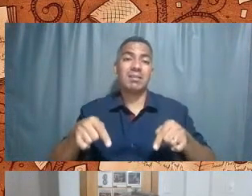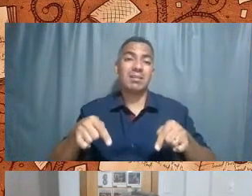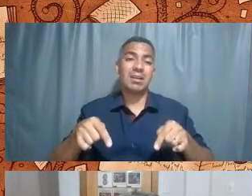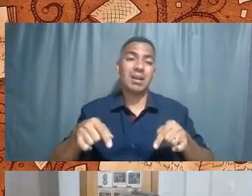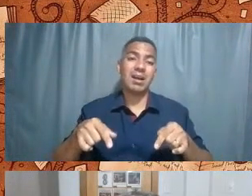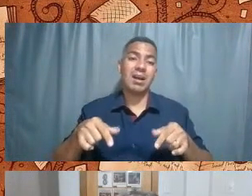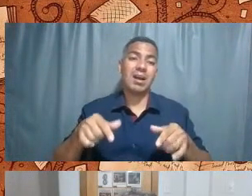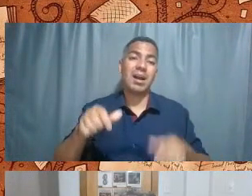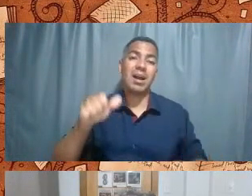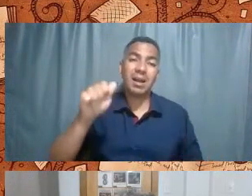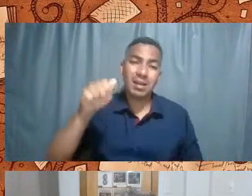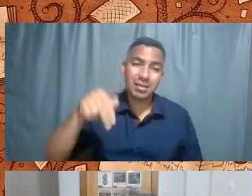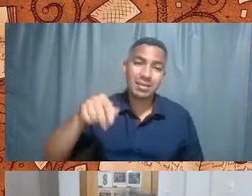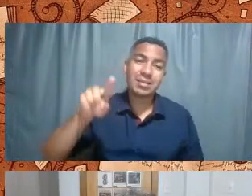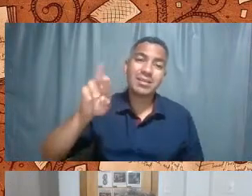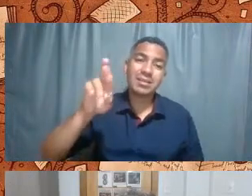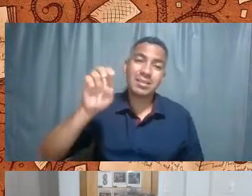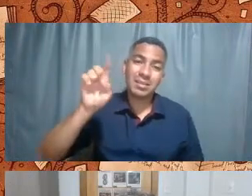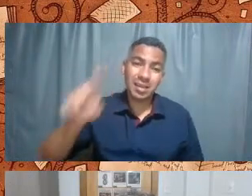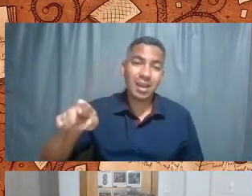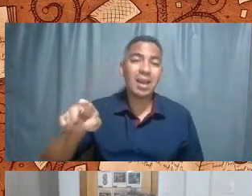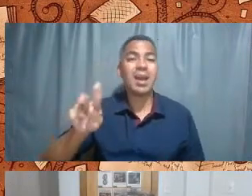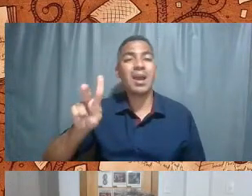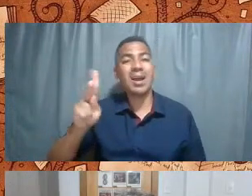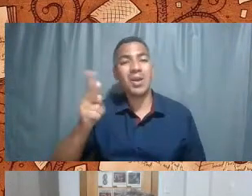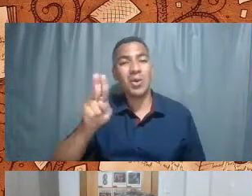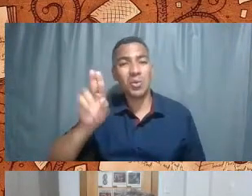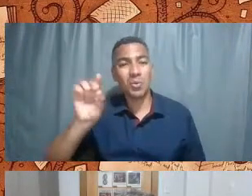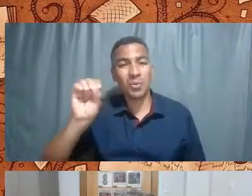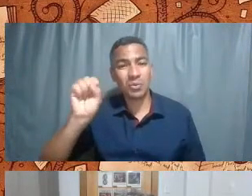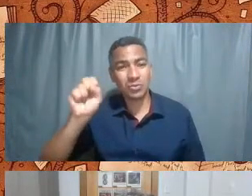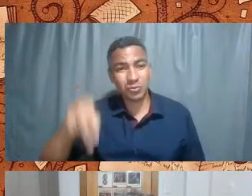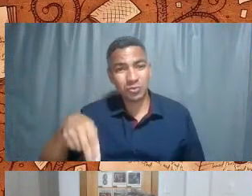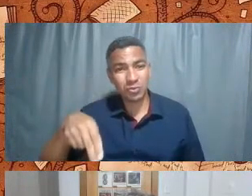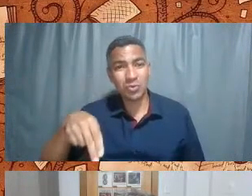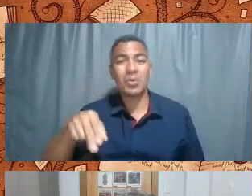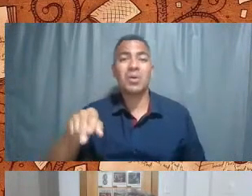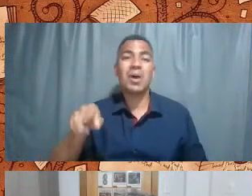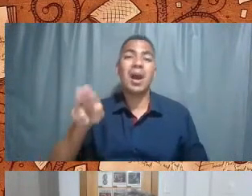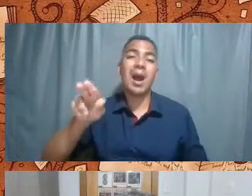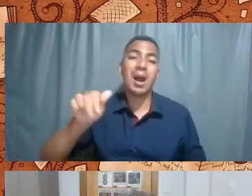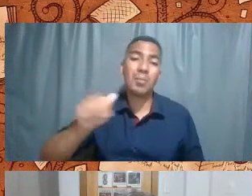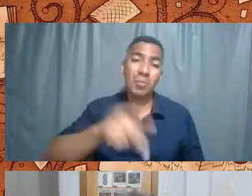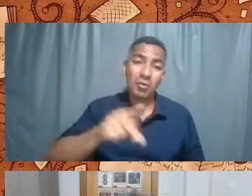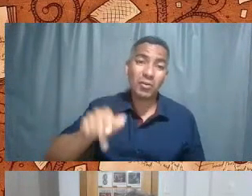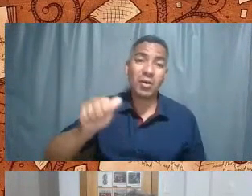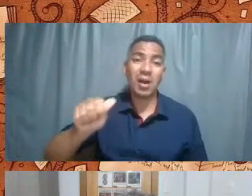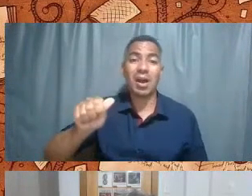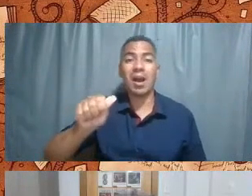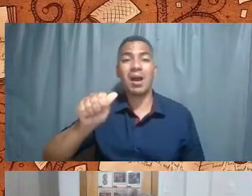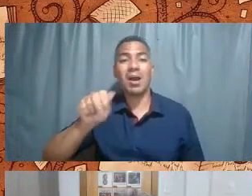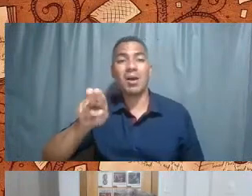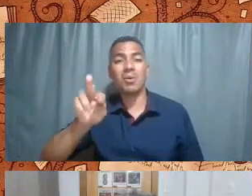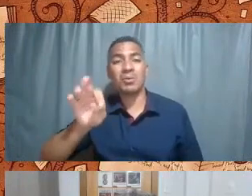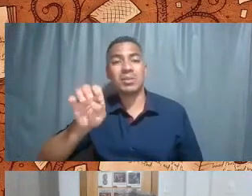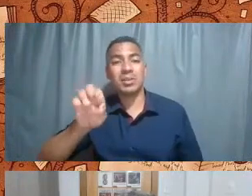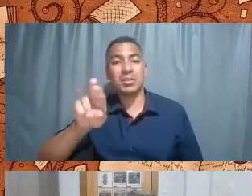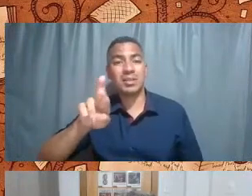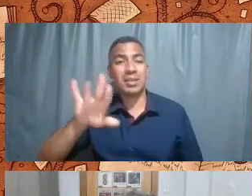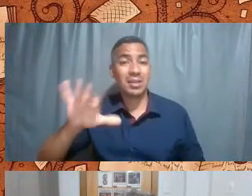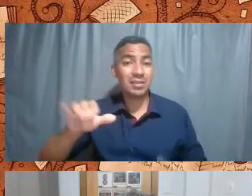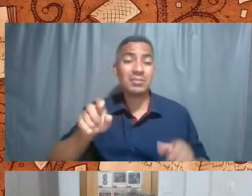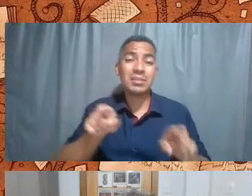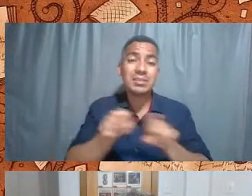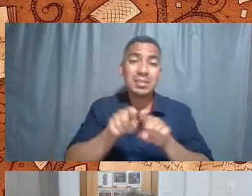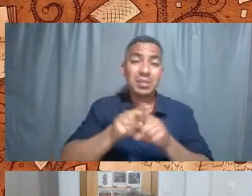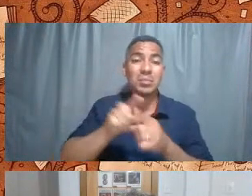a Hudson, a Walter Ives, né, aos meninos aí, né, intérpretes, e